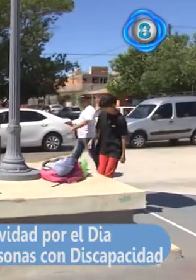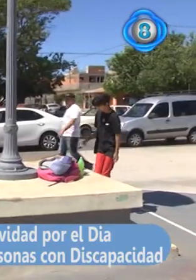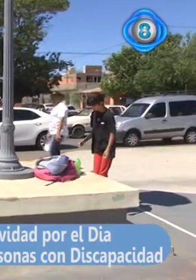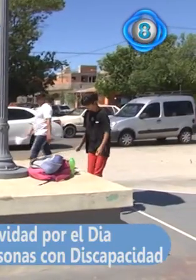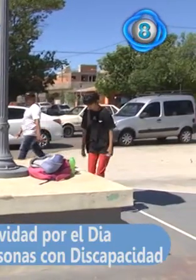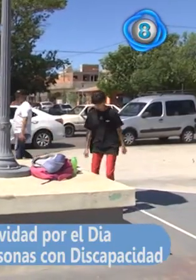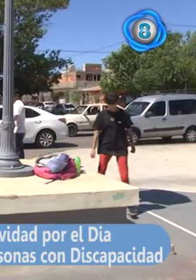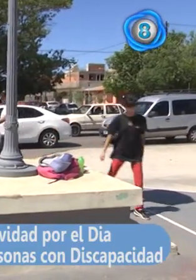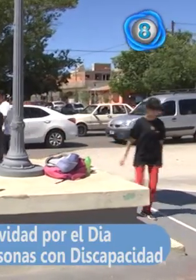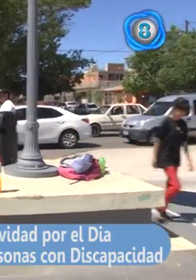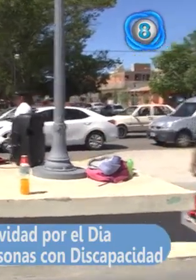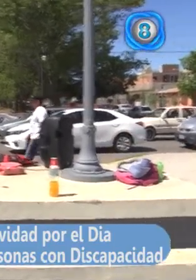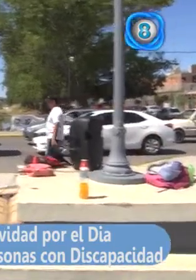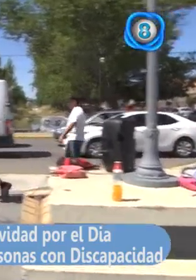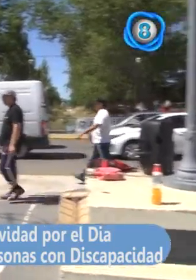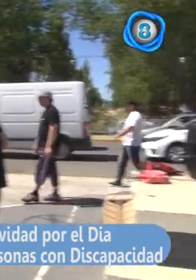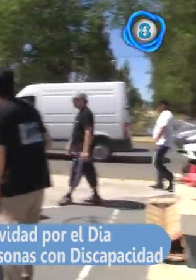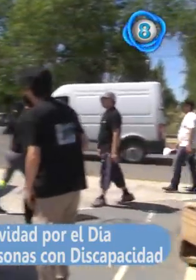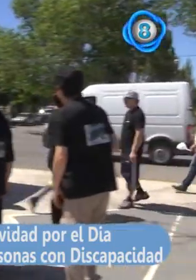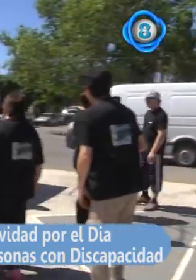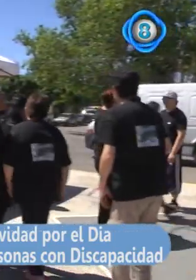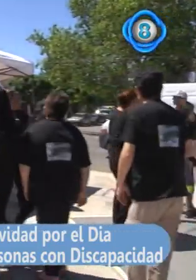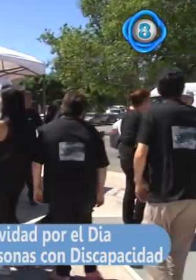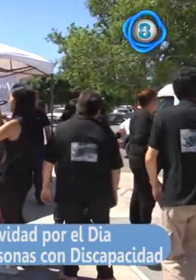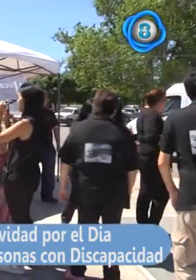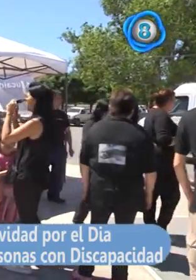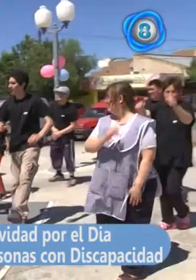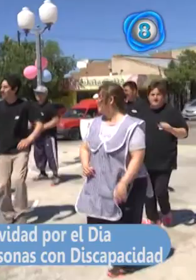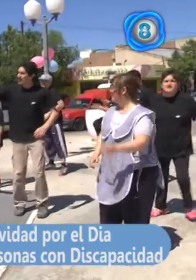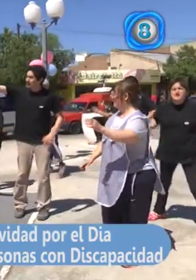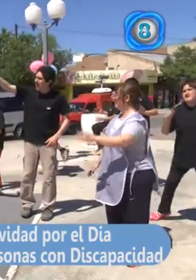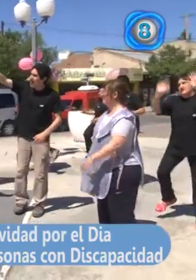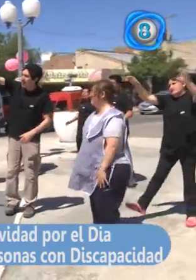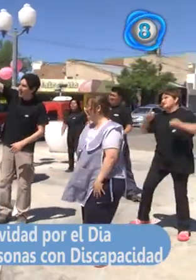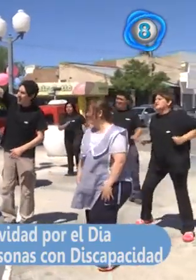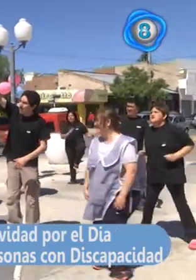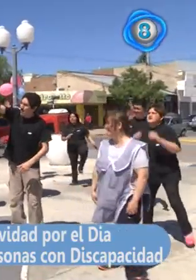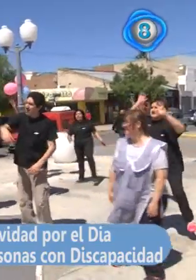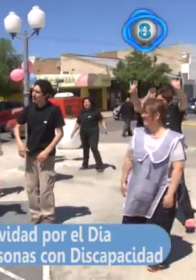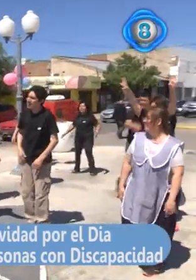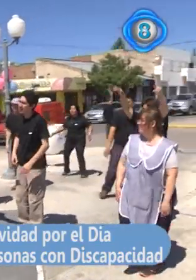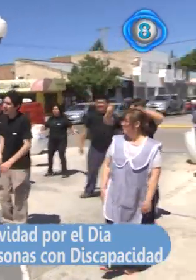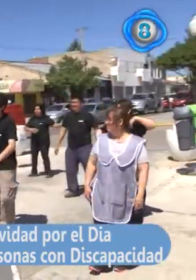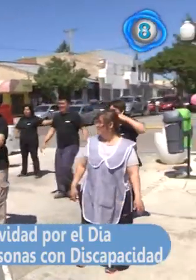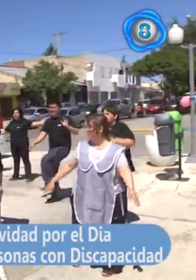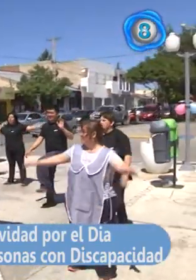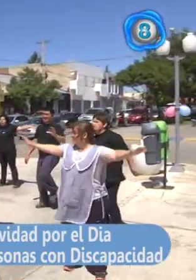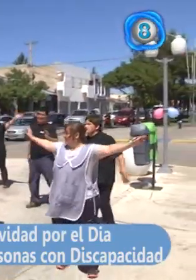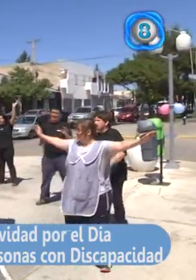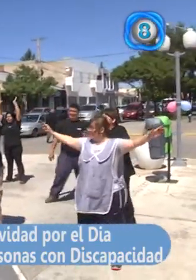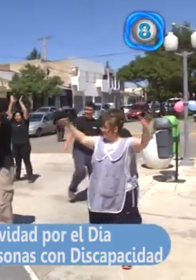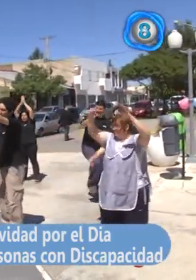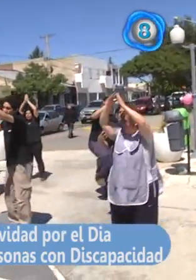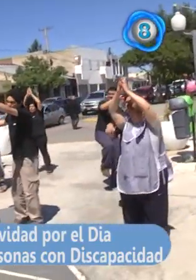Y nosotros estamos ahí de 8 a 13, pero siempre tenemos eventos específicos durante el